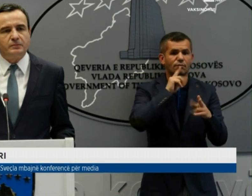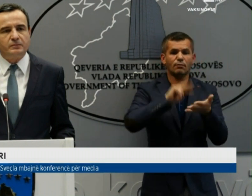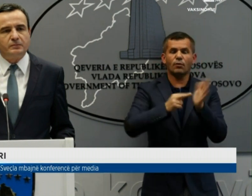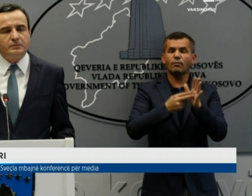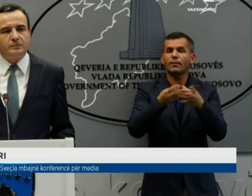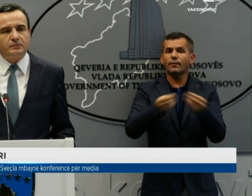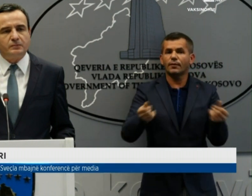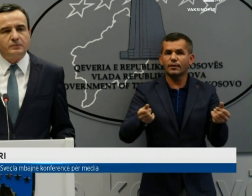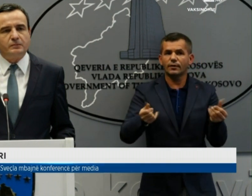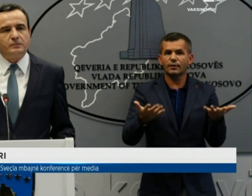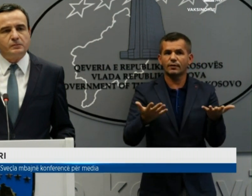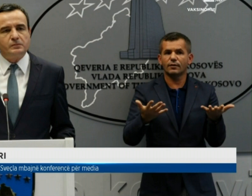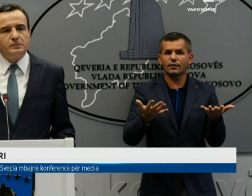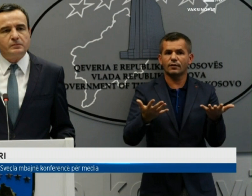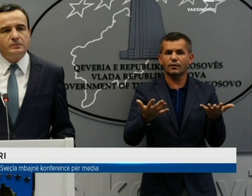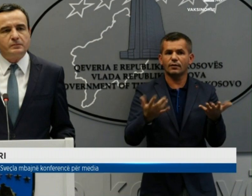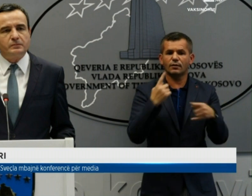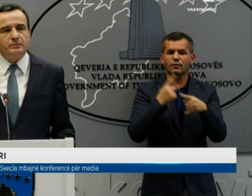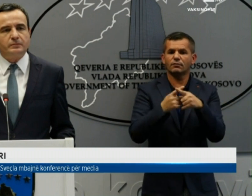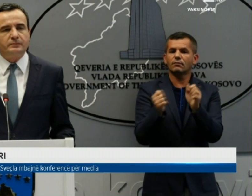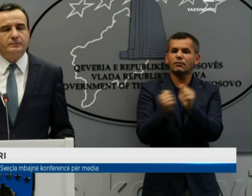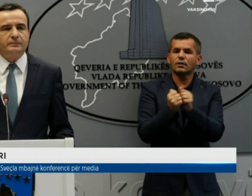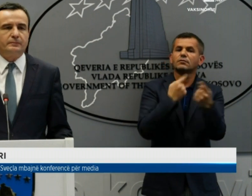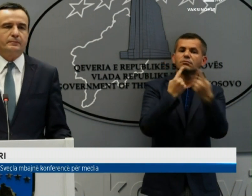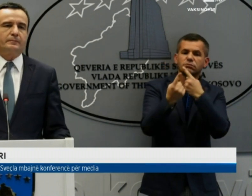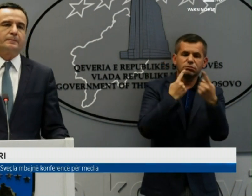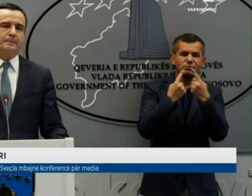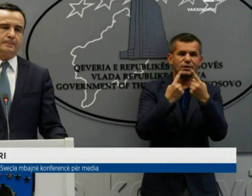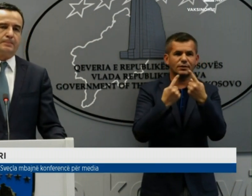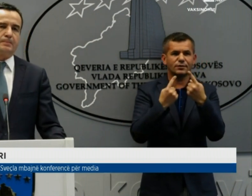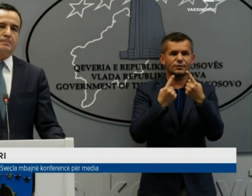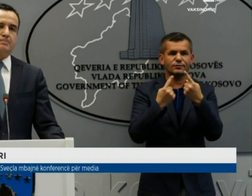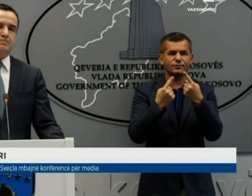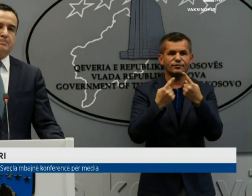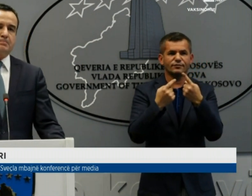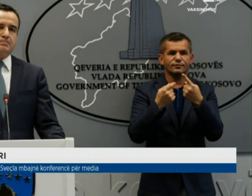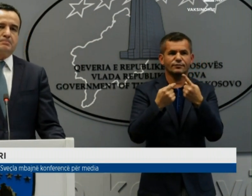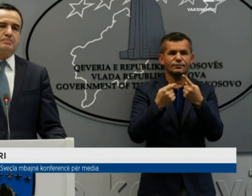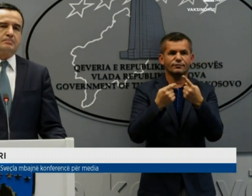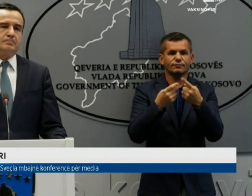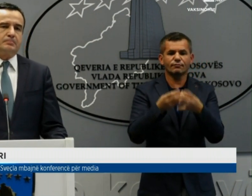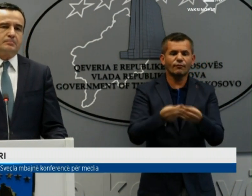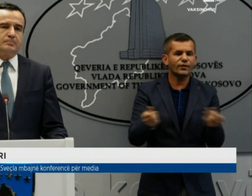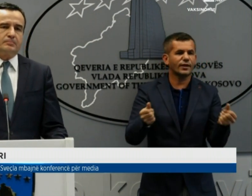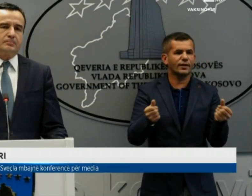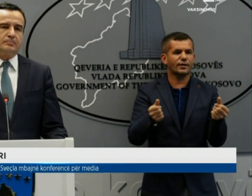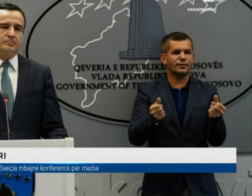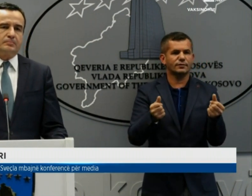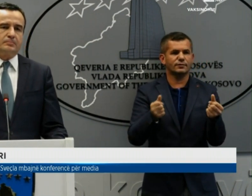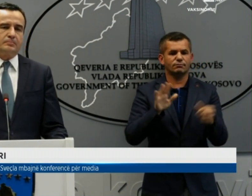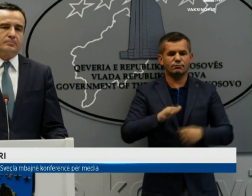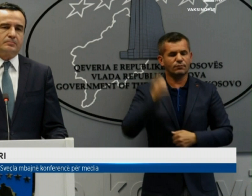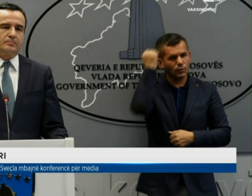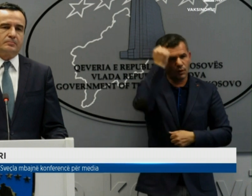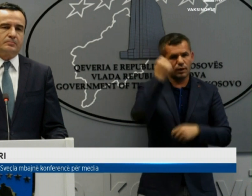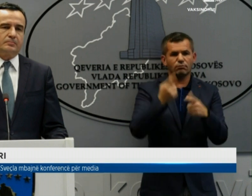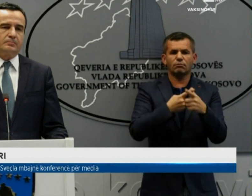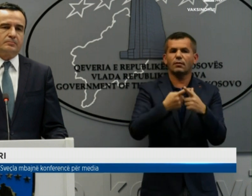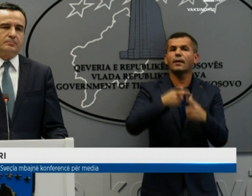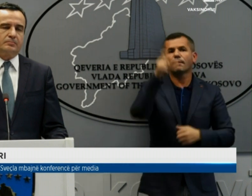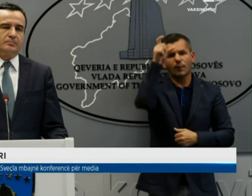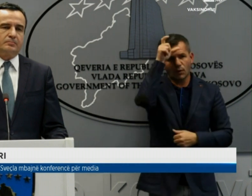kësaj situate, për të ulë dhe bisedurët kësaj, për thëmë gjithjes e një zgjidhje, qofë nga ana juaj, qofë nga ana e